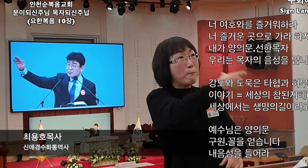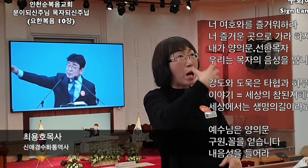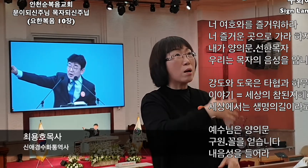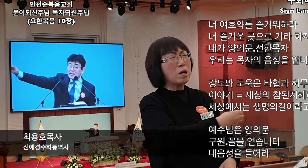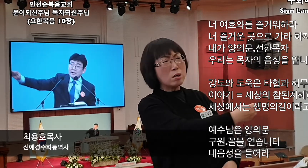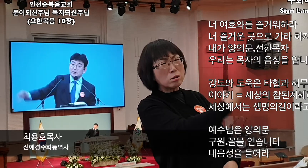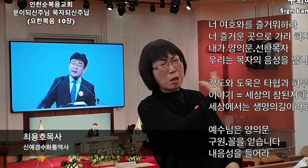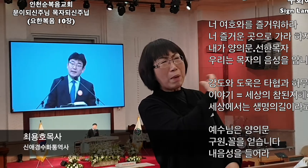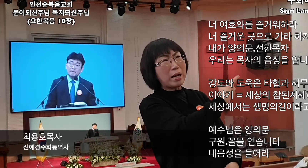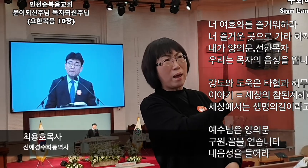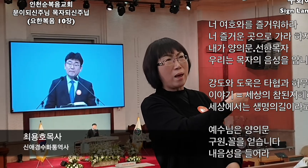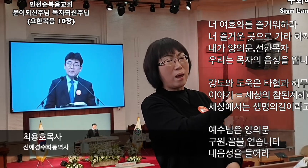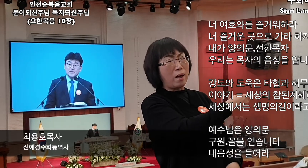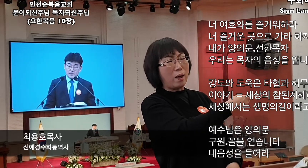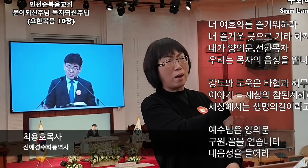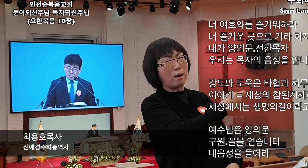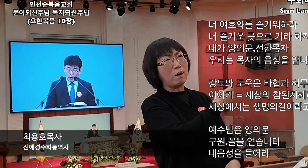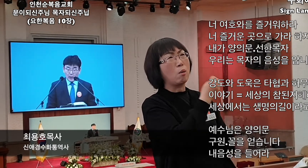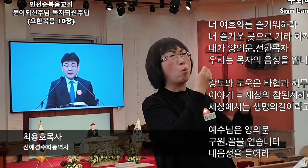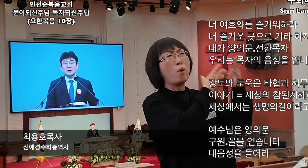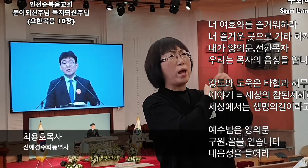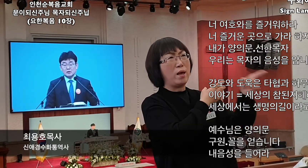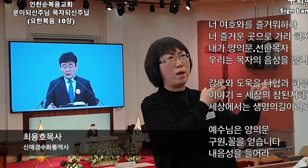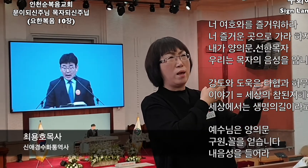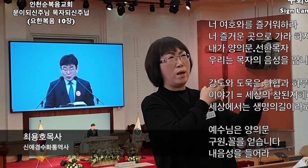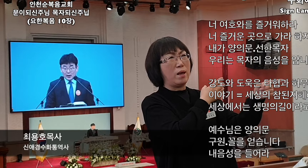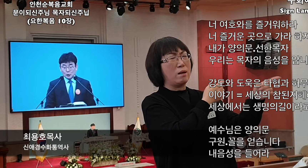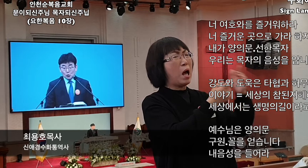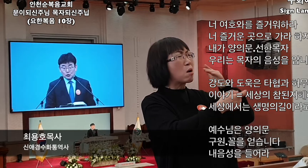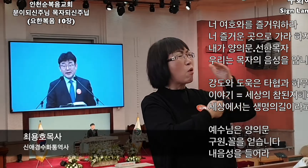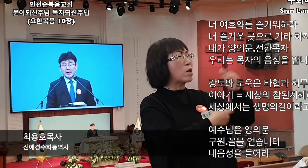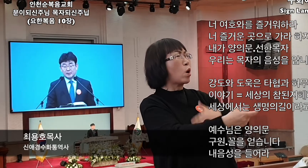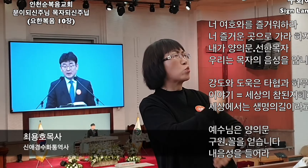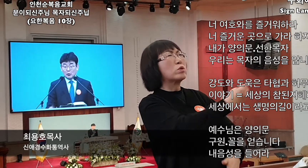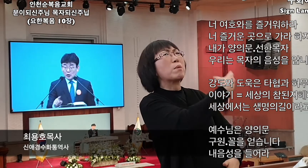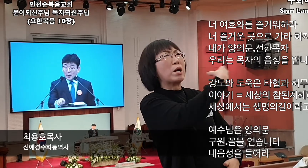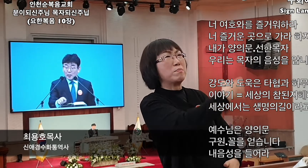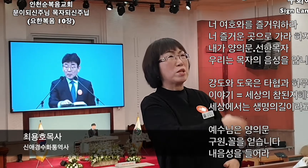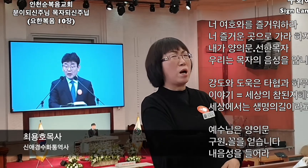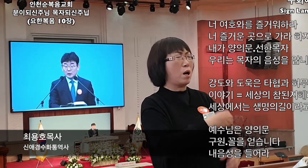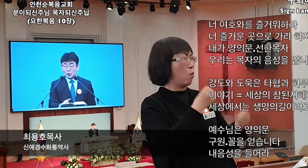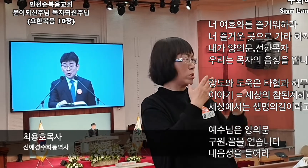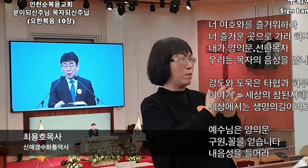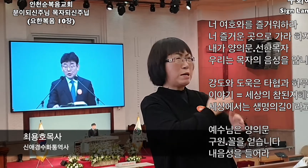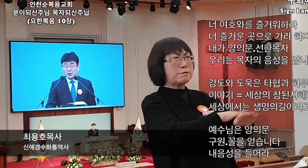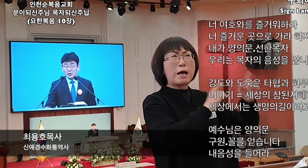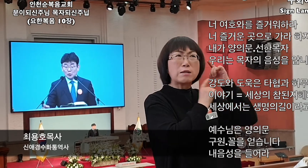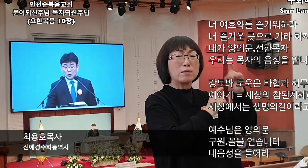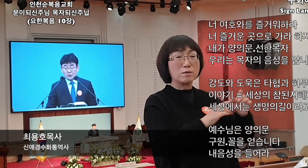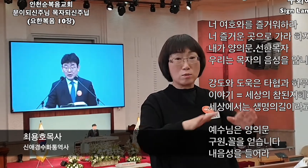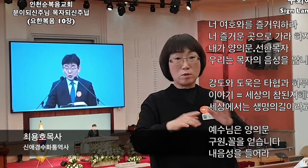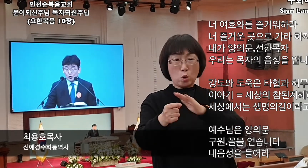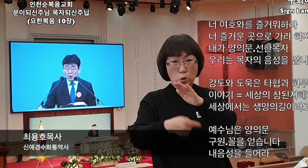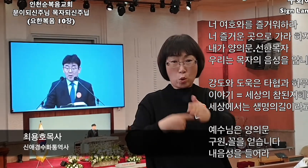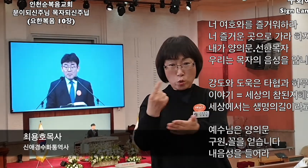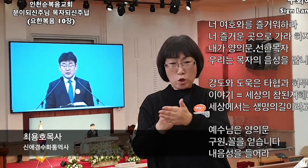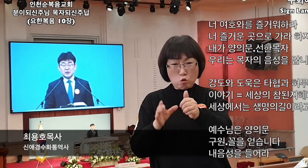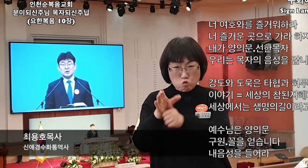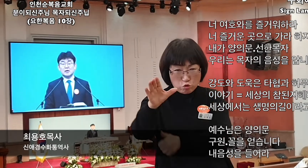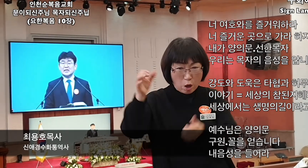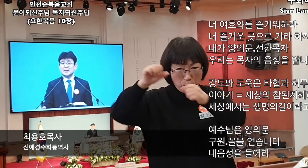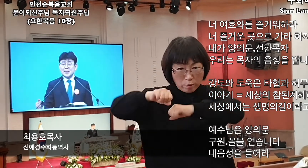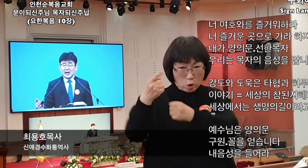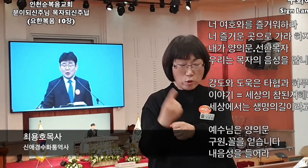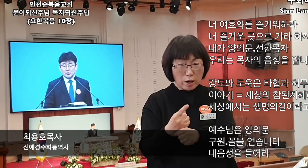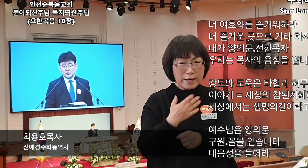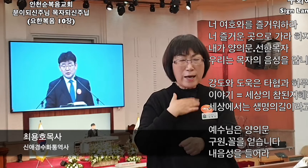밖에서 분명히 말합니다. 뭐 하는 거예요? 강도와 도둑의 이야기입니다. 오늘 본문은 뭐냐? 도둑이 오는 거 도둑질하고 죽이고